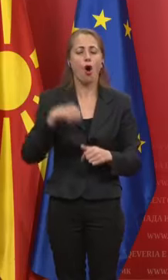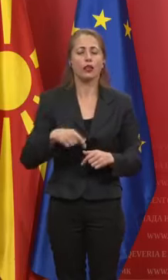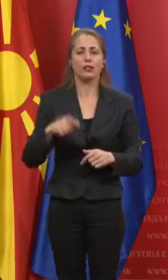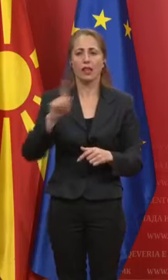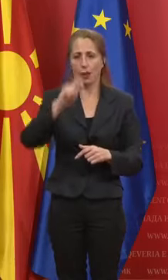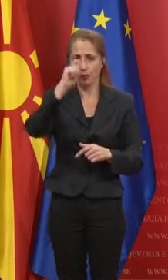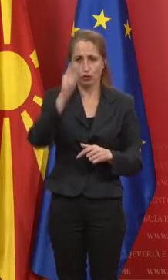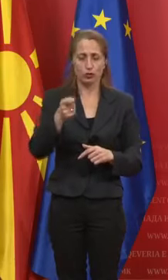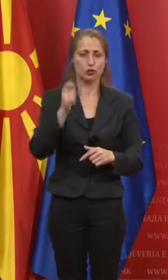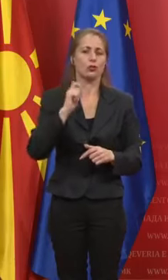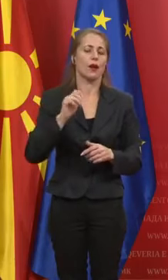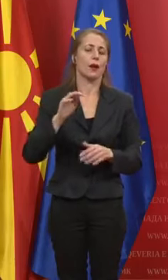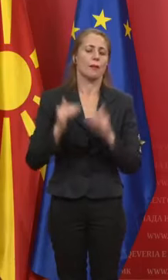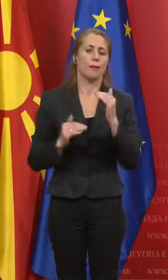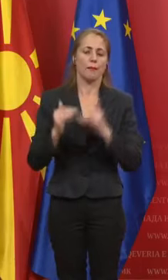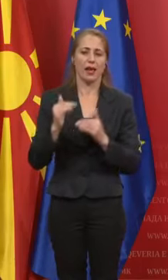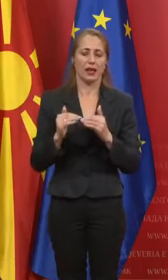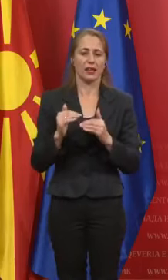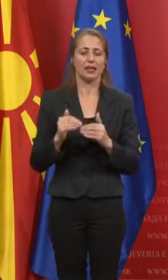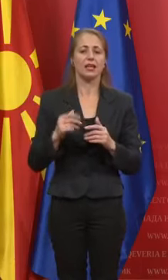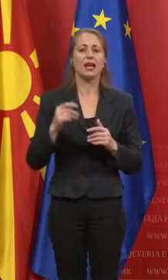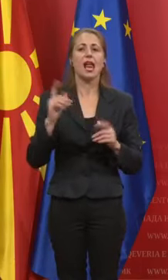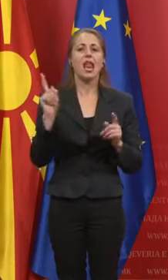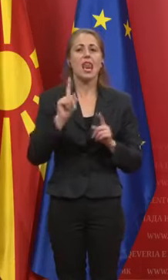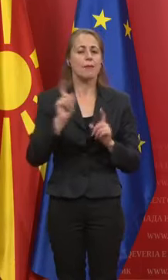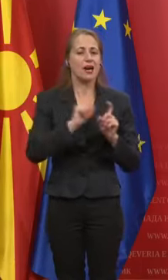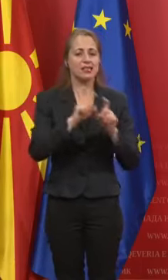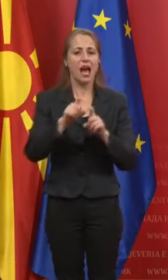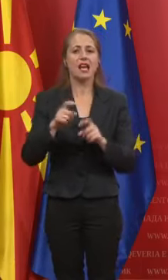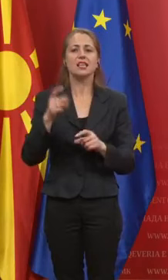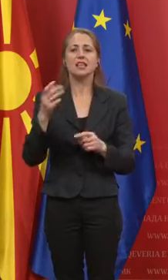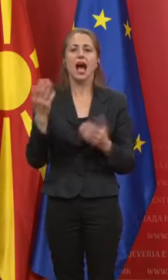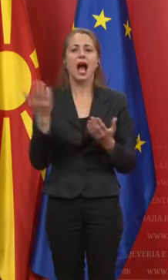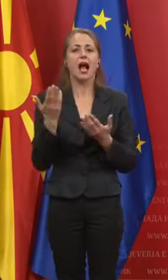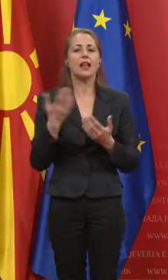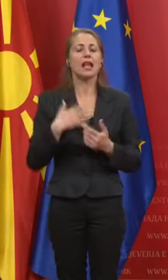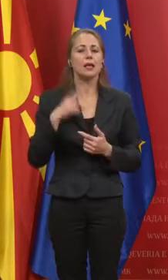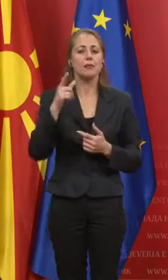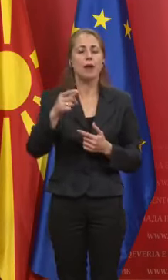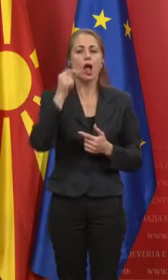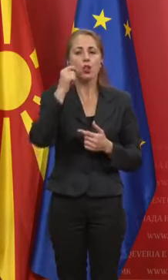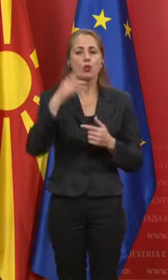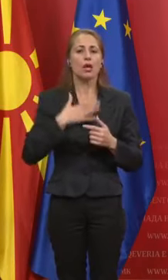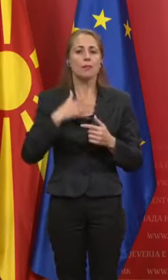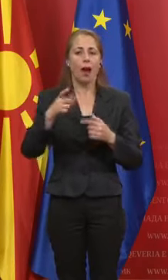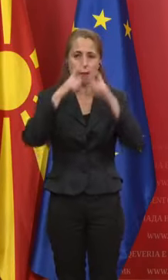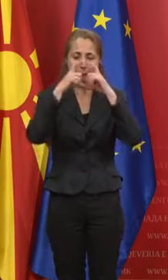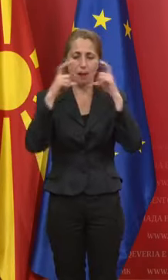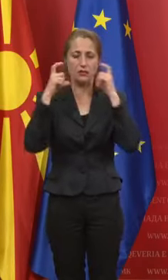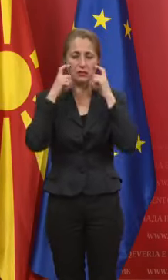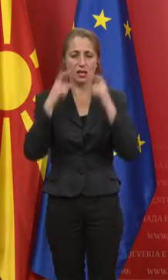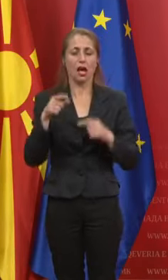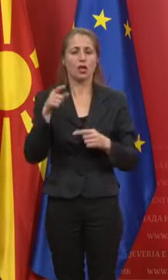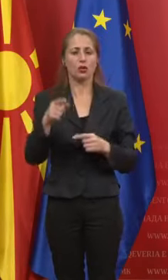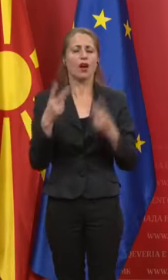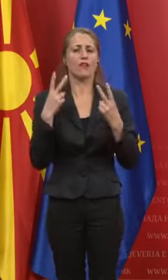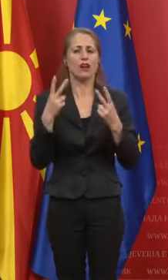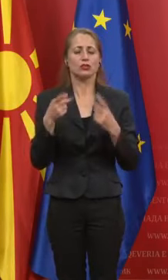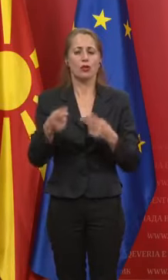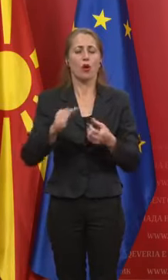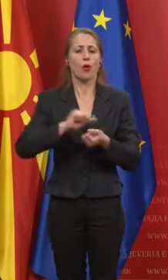Нема трансмисија таму каде што луѓето носат маска и одржуваат дистанција. И тоа е суштината на борбата